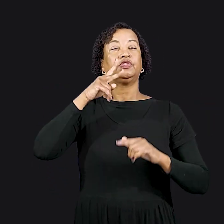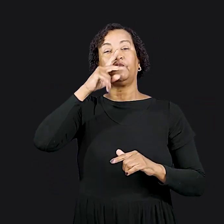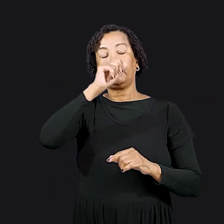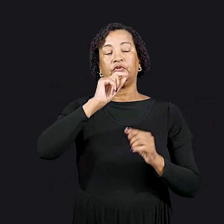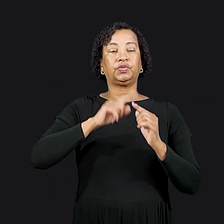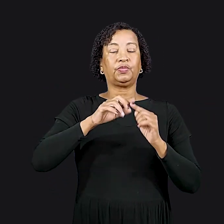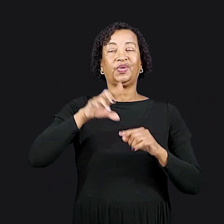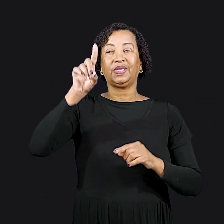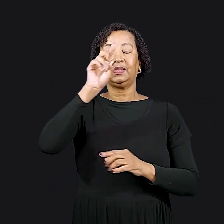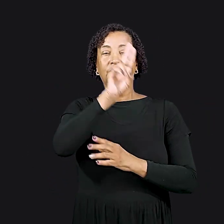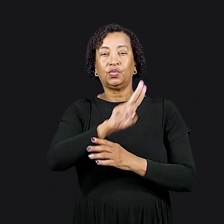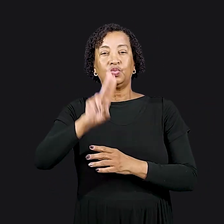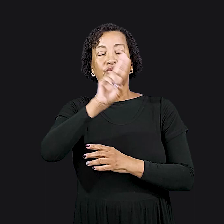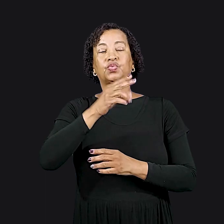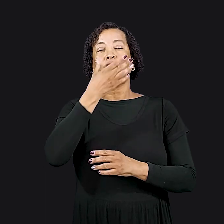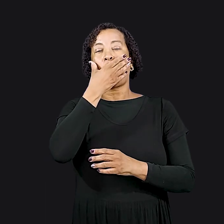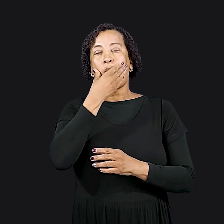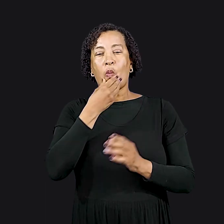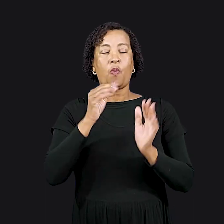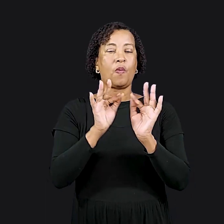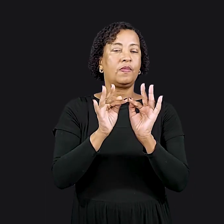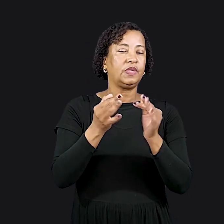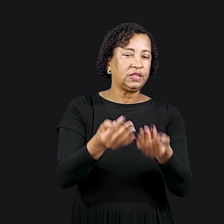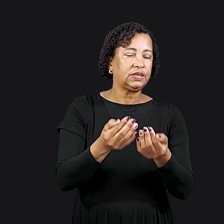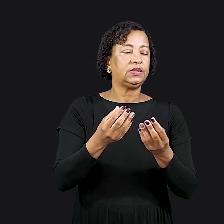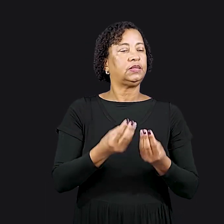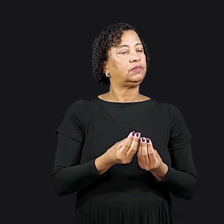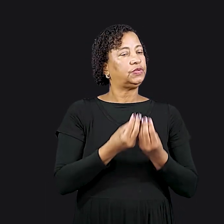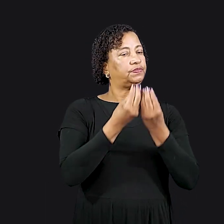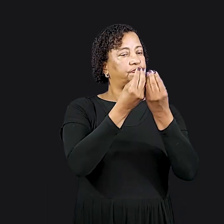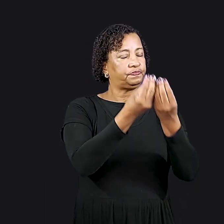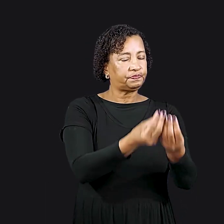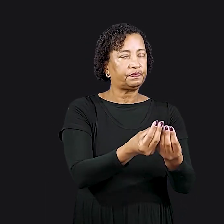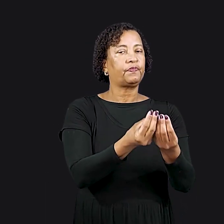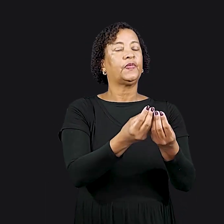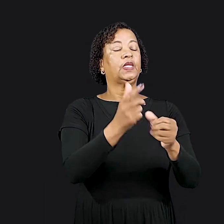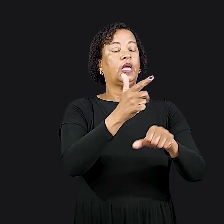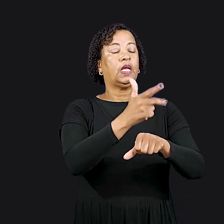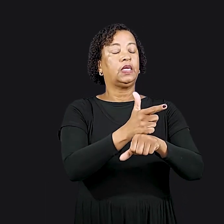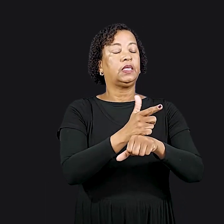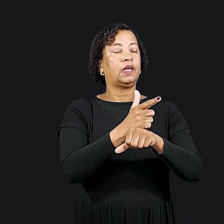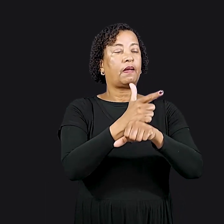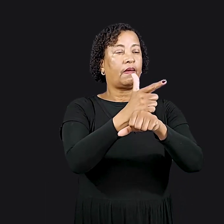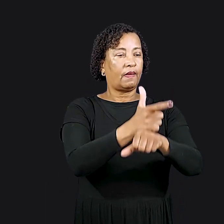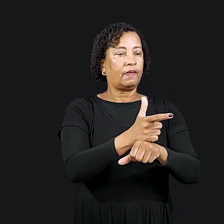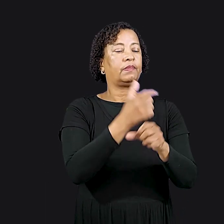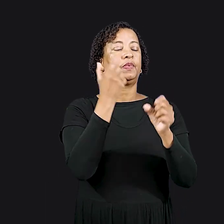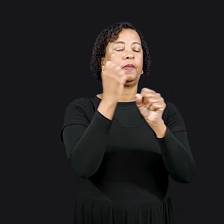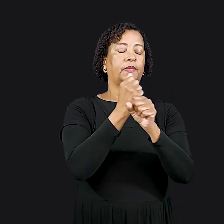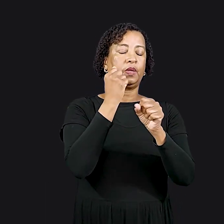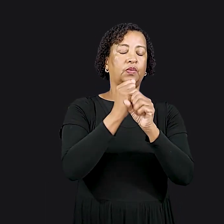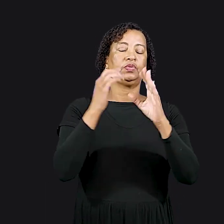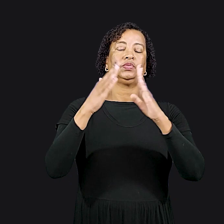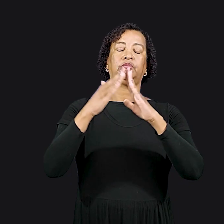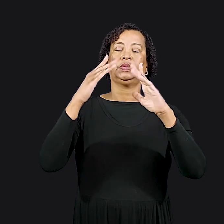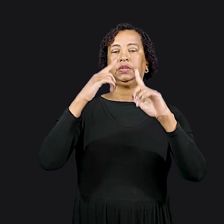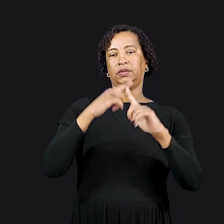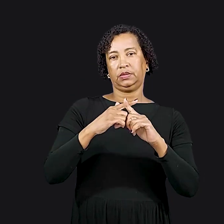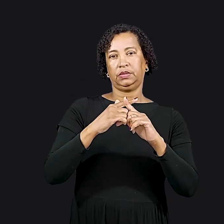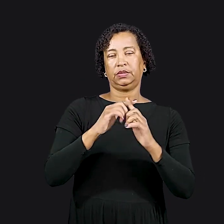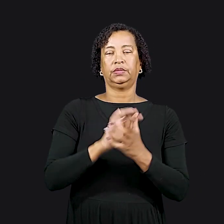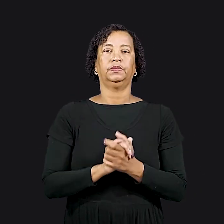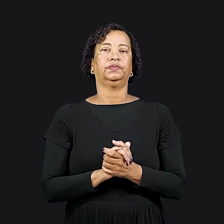forte porque Deus pôde usar aquele homem simples, sua oferta e sua arma de caça para construir